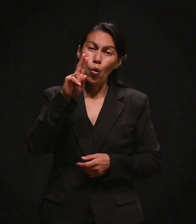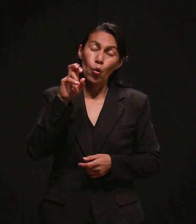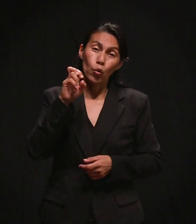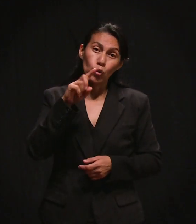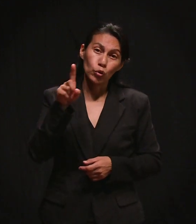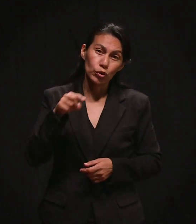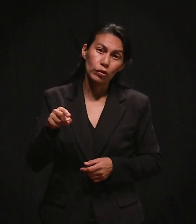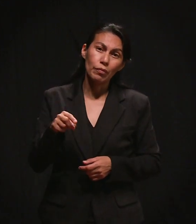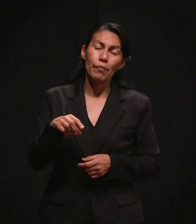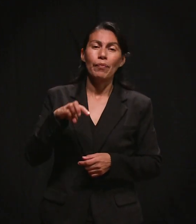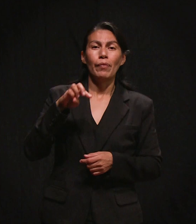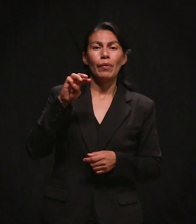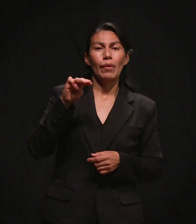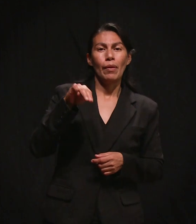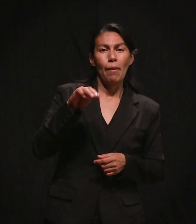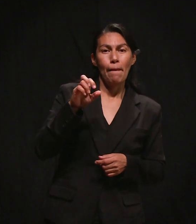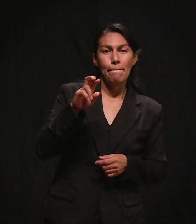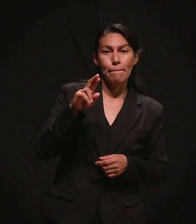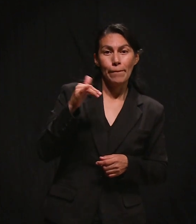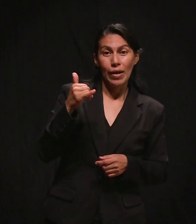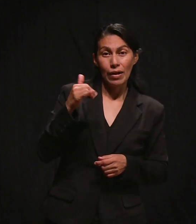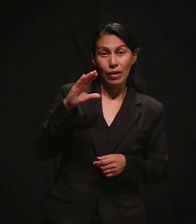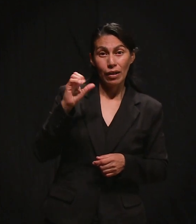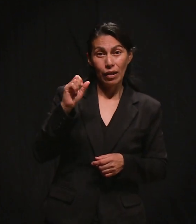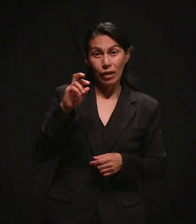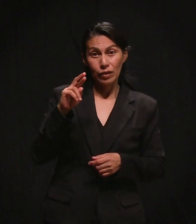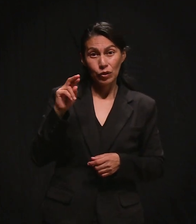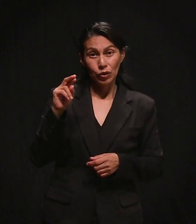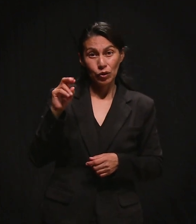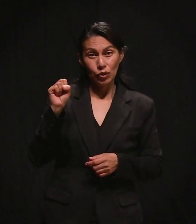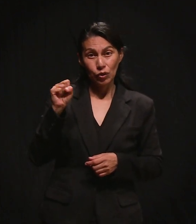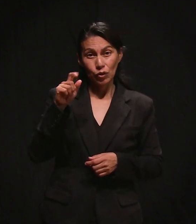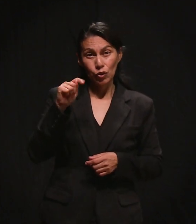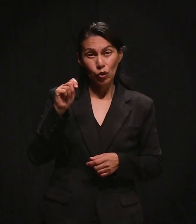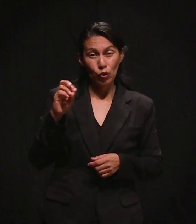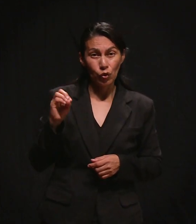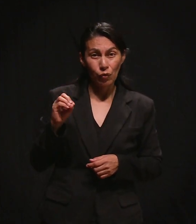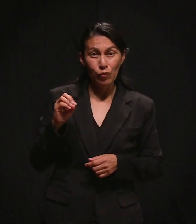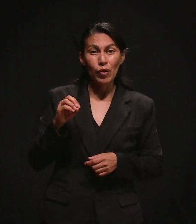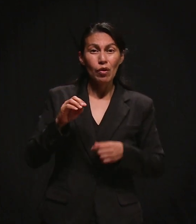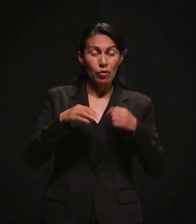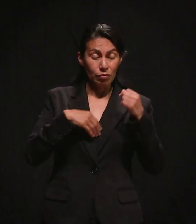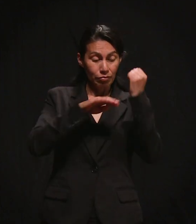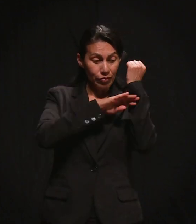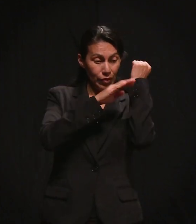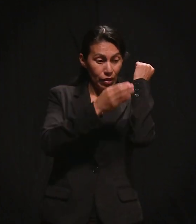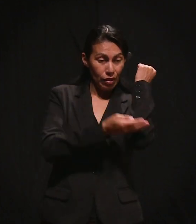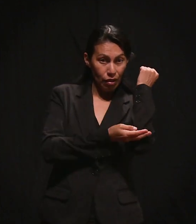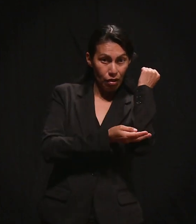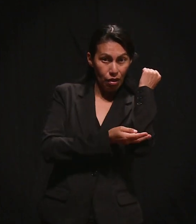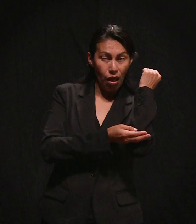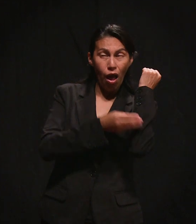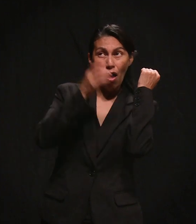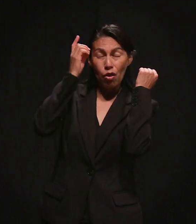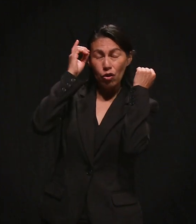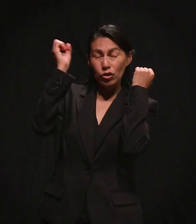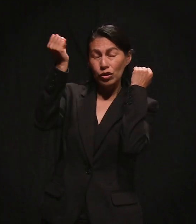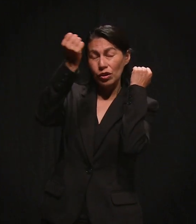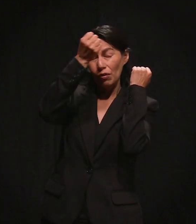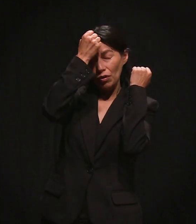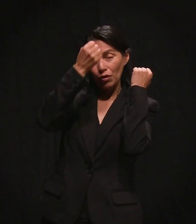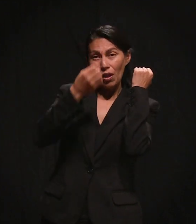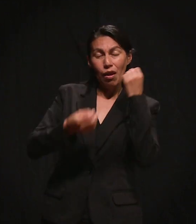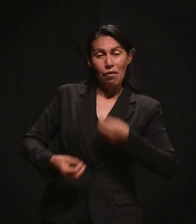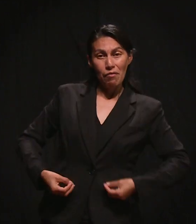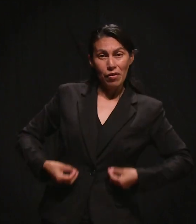Castro, por mi hijo, dedicado al Señor desde el vientre. Dios le dé sabiduría al decidir su vida. En